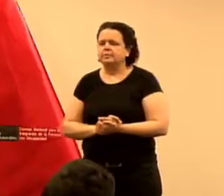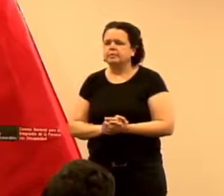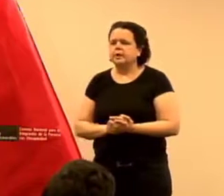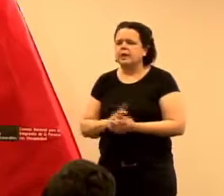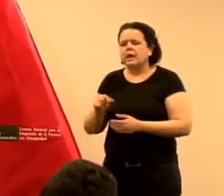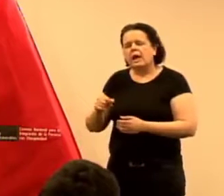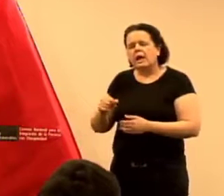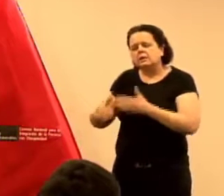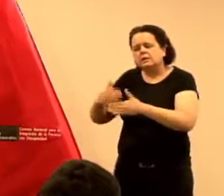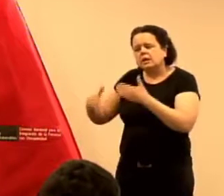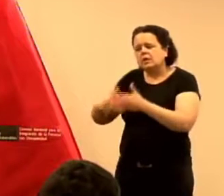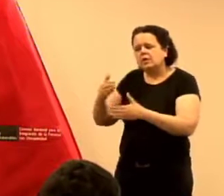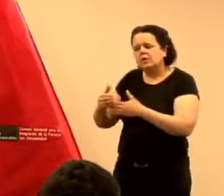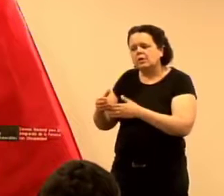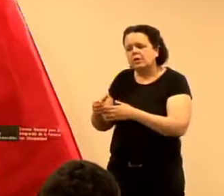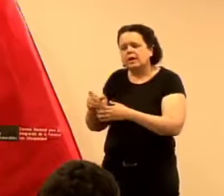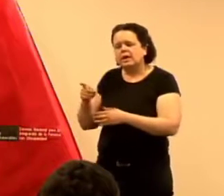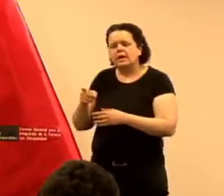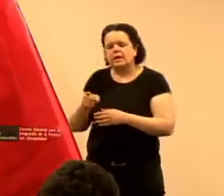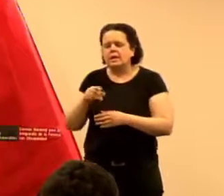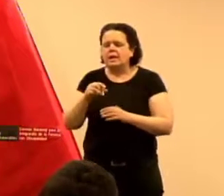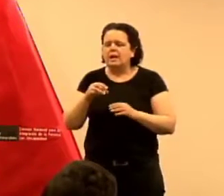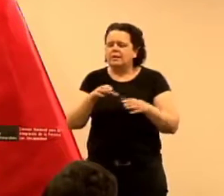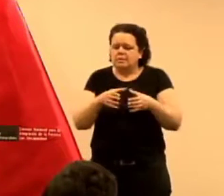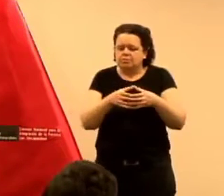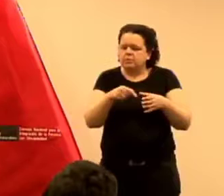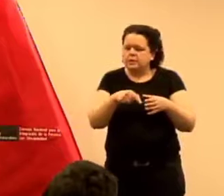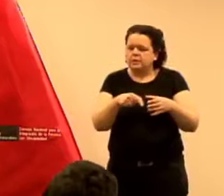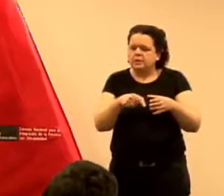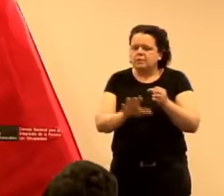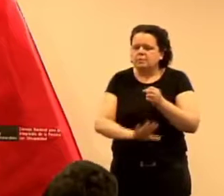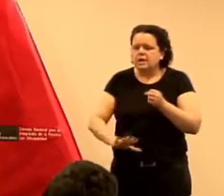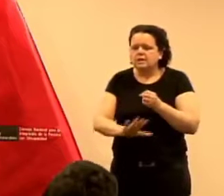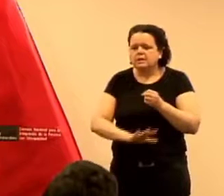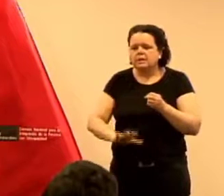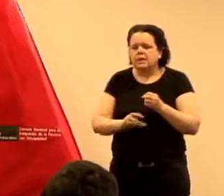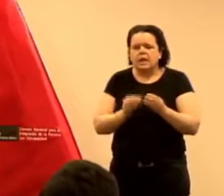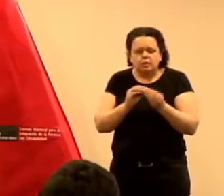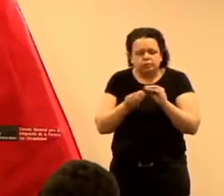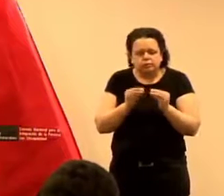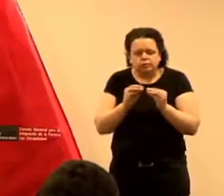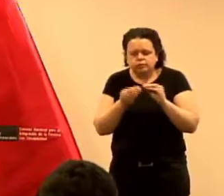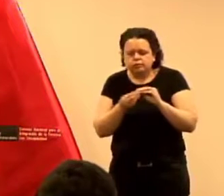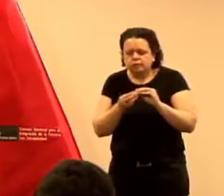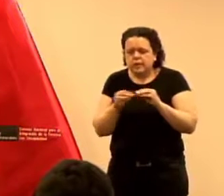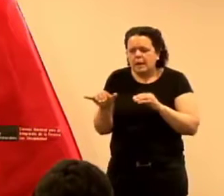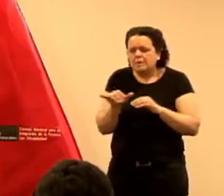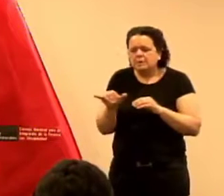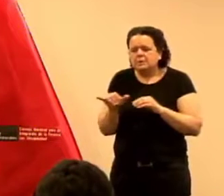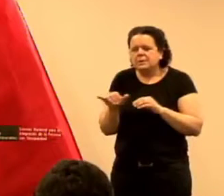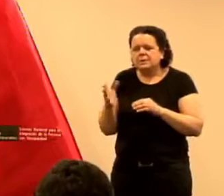El desarrollo del módulo fue basado en una construcción metodológica parecida a los